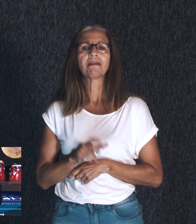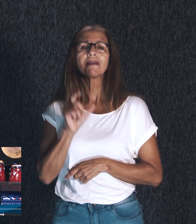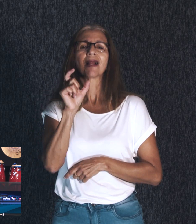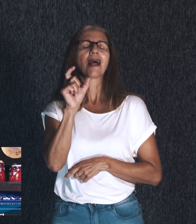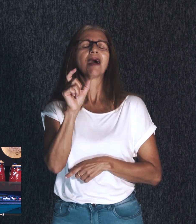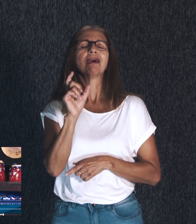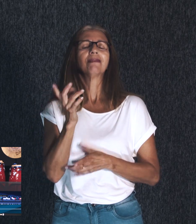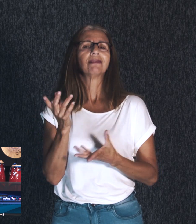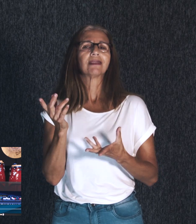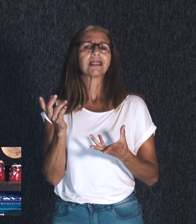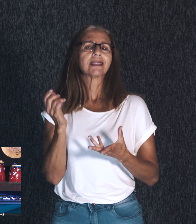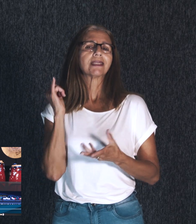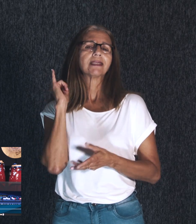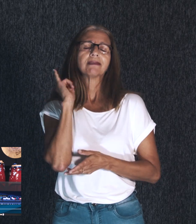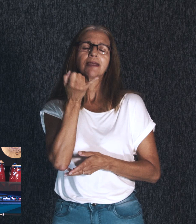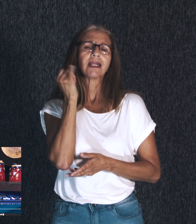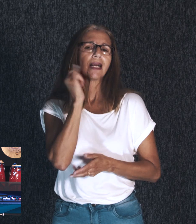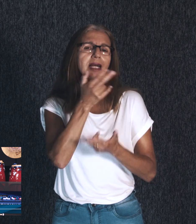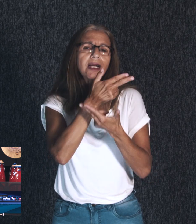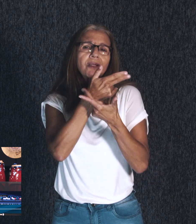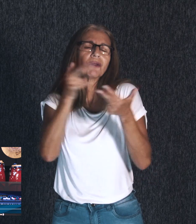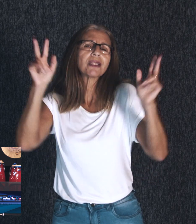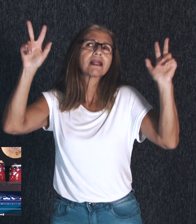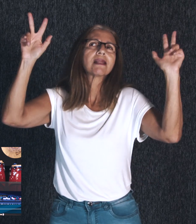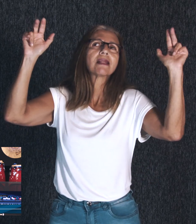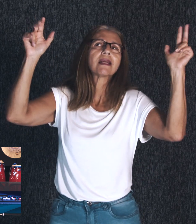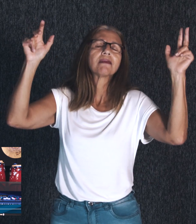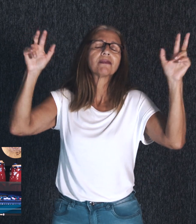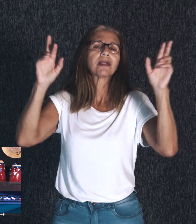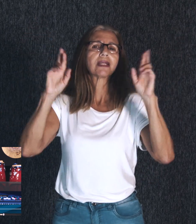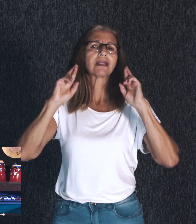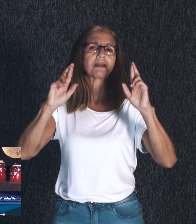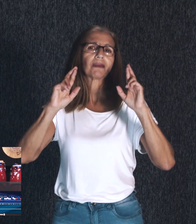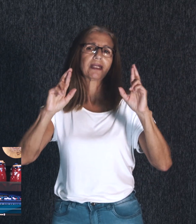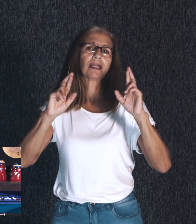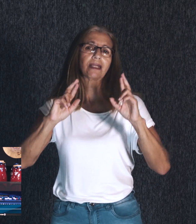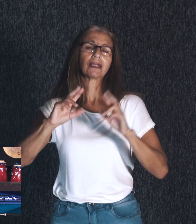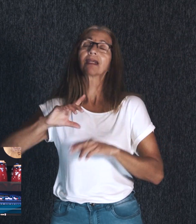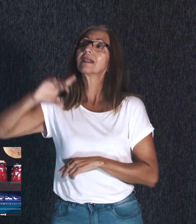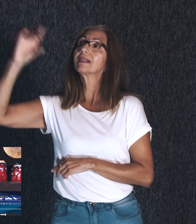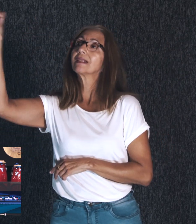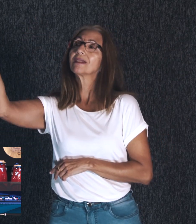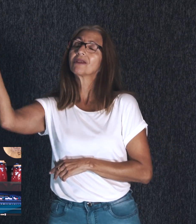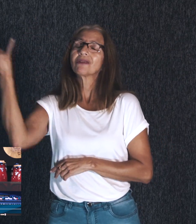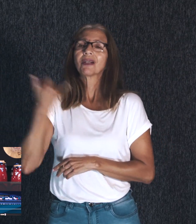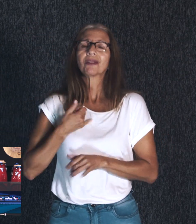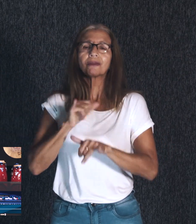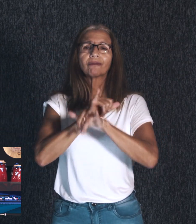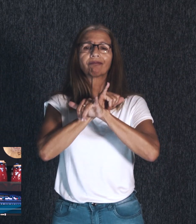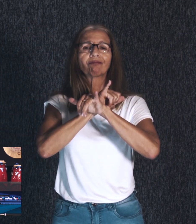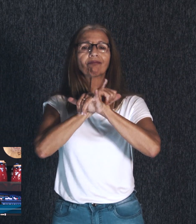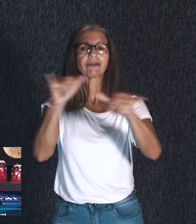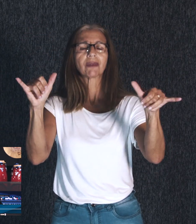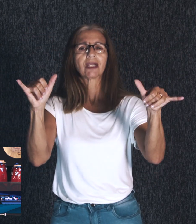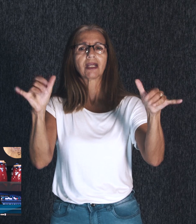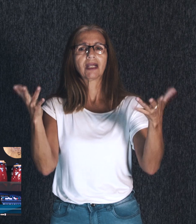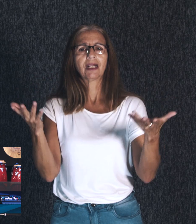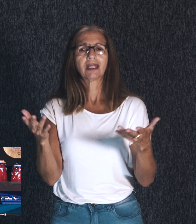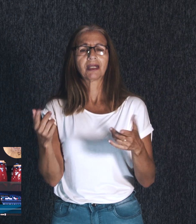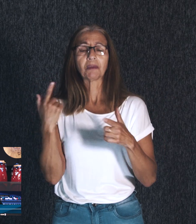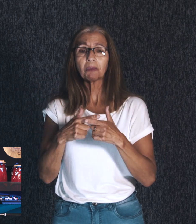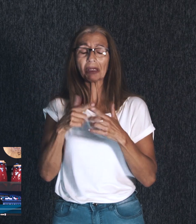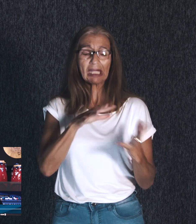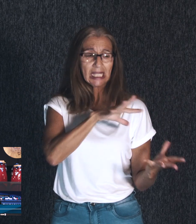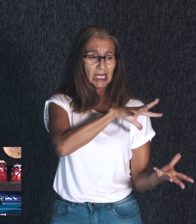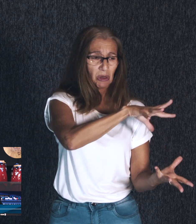uma palavra de otimismo, uma palavra da parte do Senhor para a sua vida. Diante do caos que